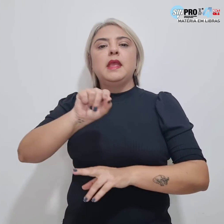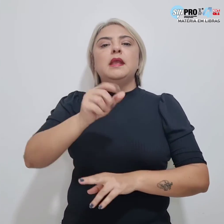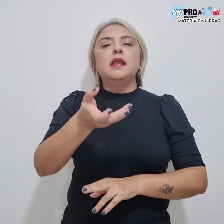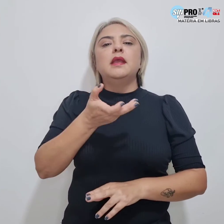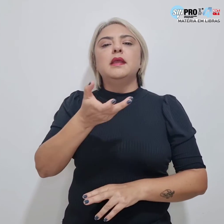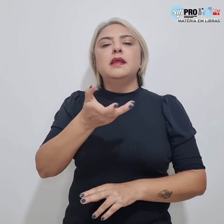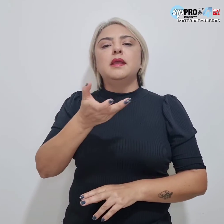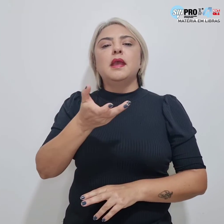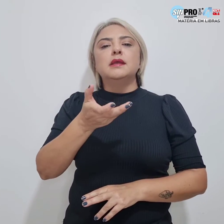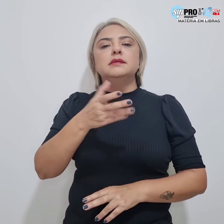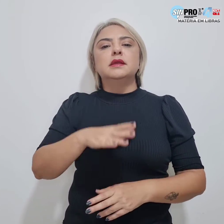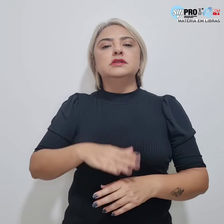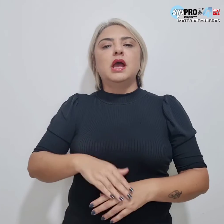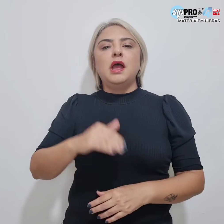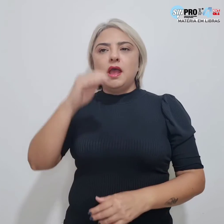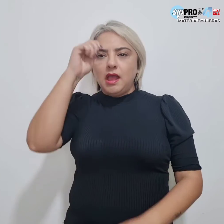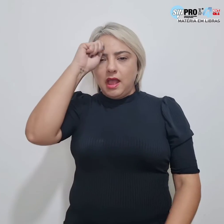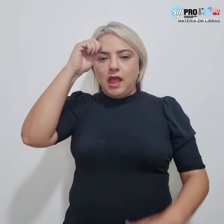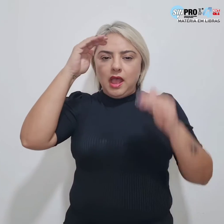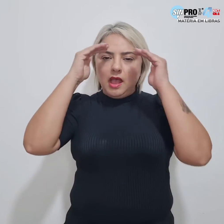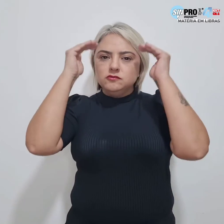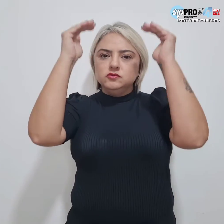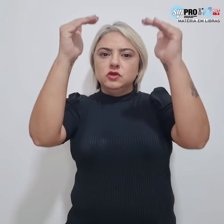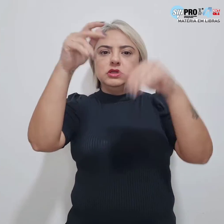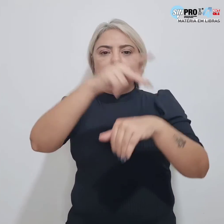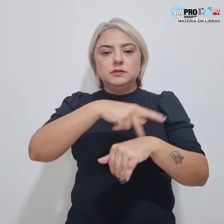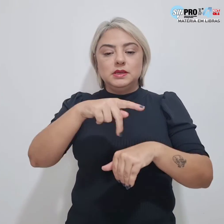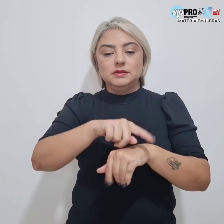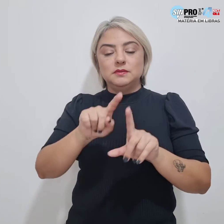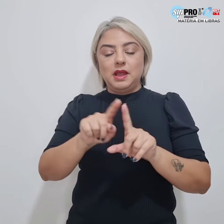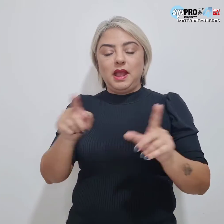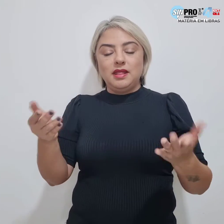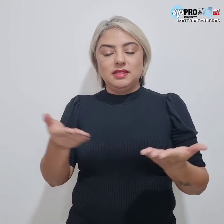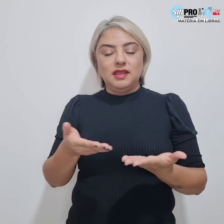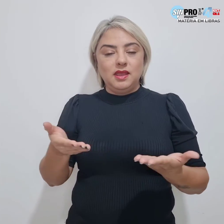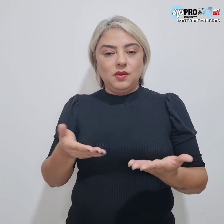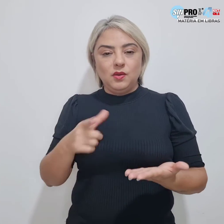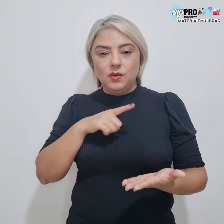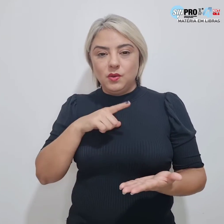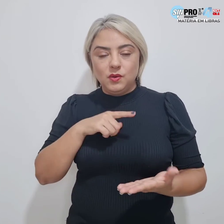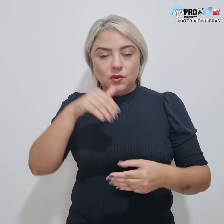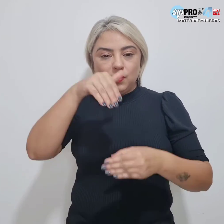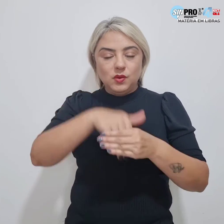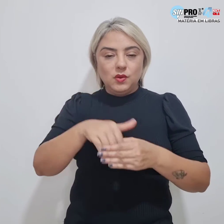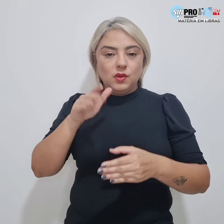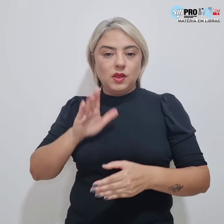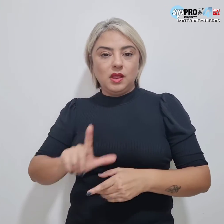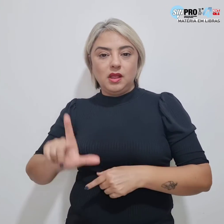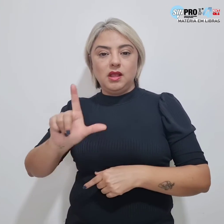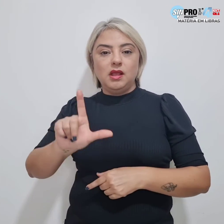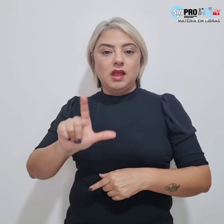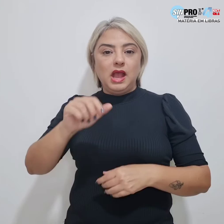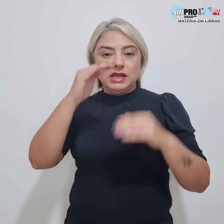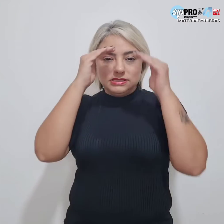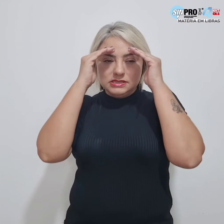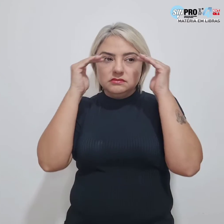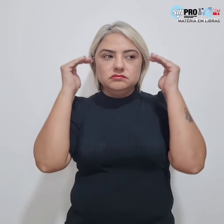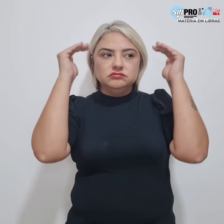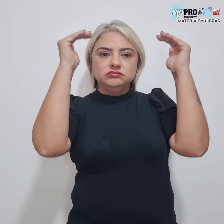que seja a autoridade do país. Mas até hoje, quer sejam eleitas ou não, as autoridades dos